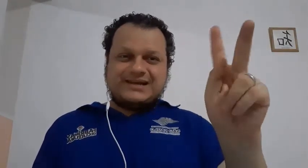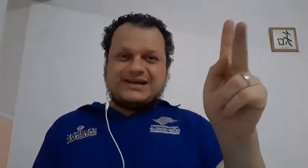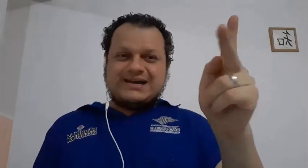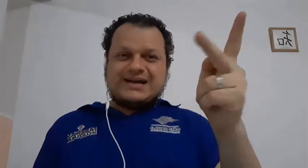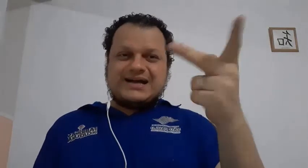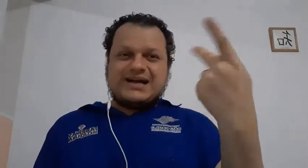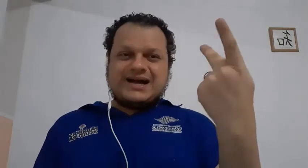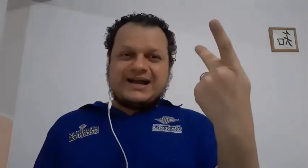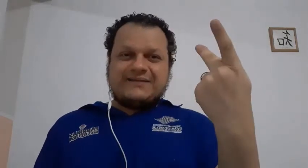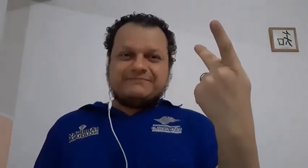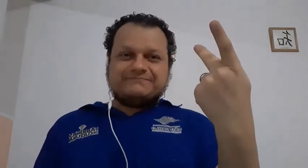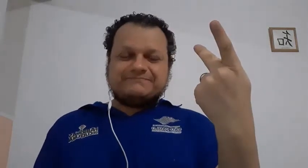H.